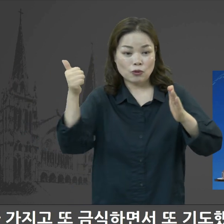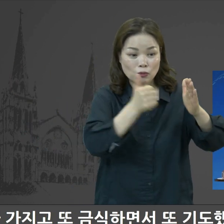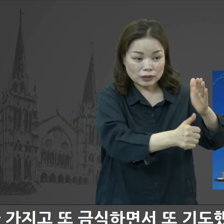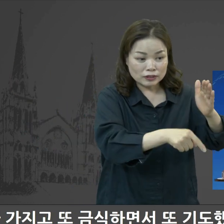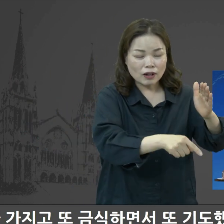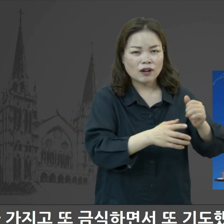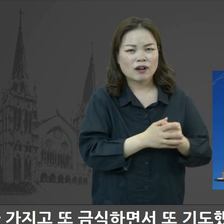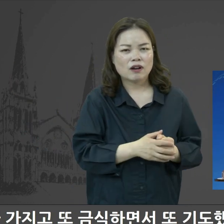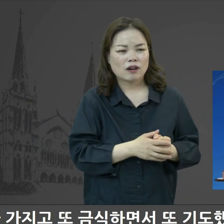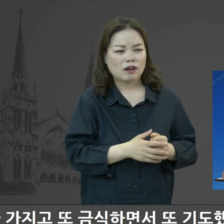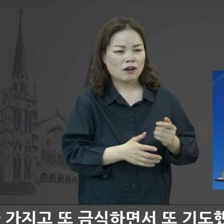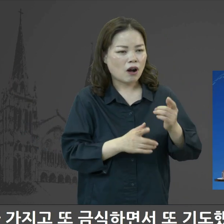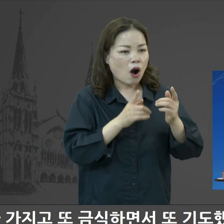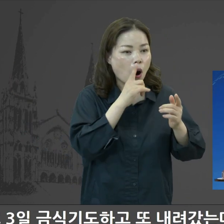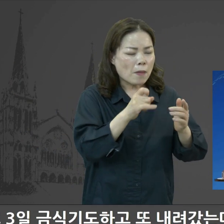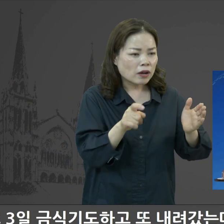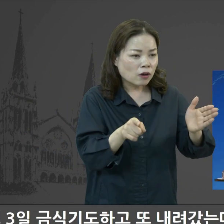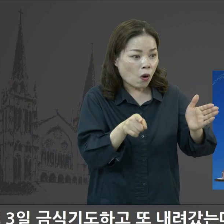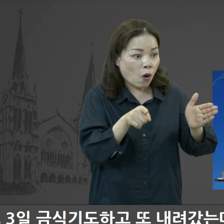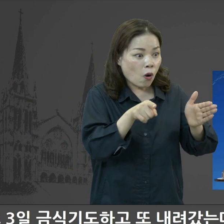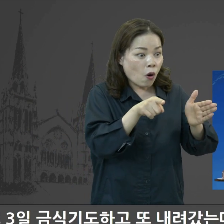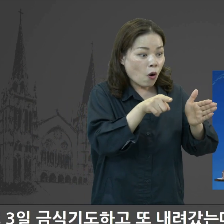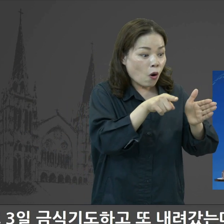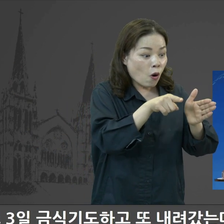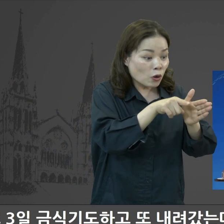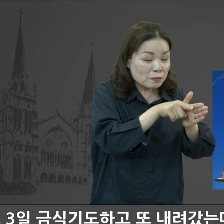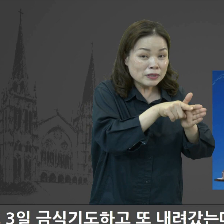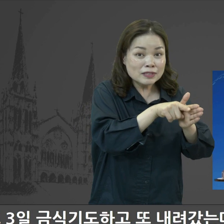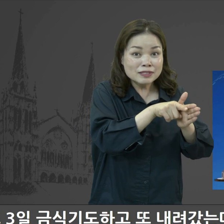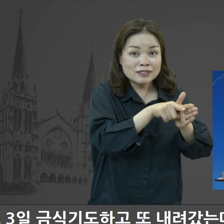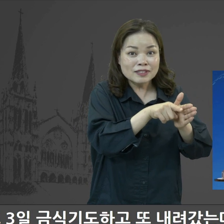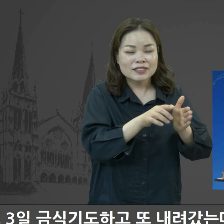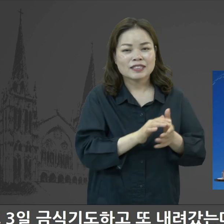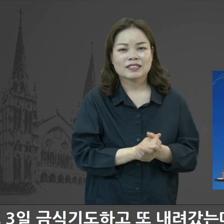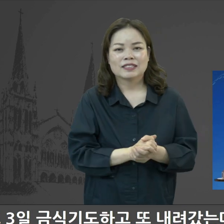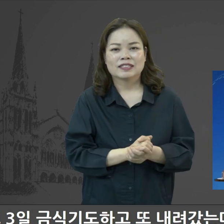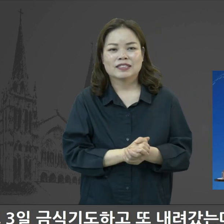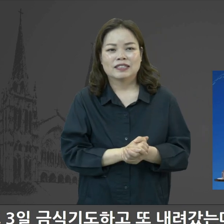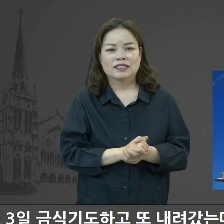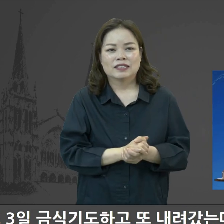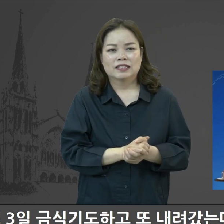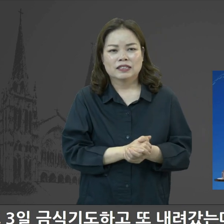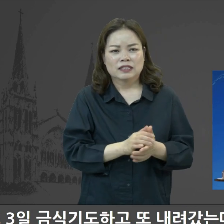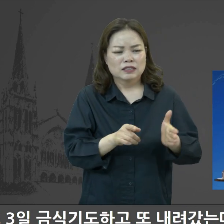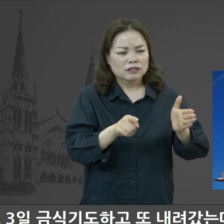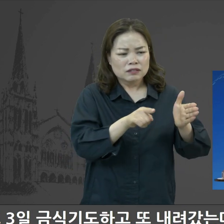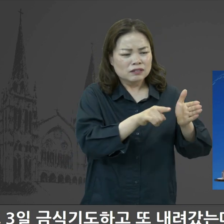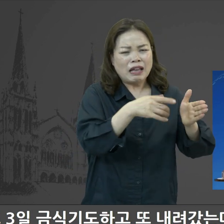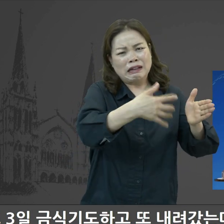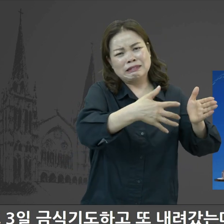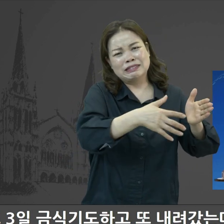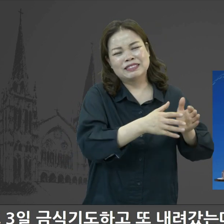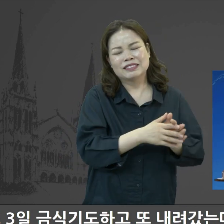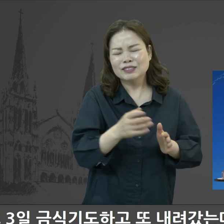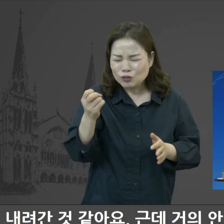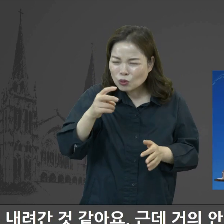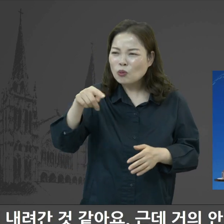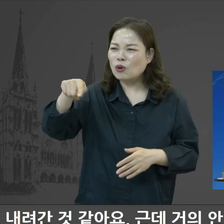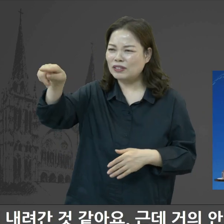이번에는요 우리 엄마가 거의 내려간 것 같아요. 그런데 근데 거의 안 믿는데요. 또